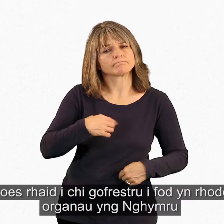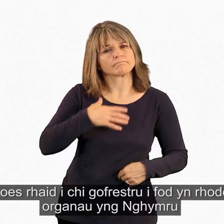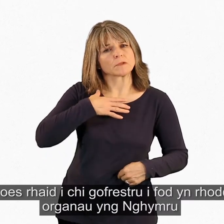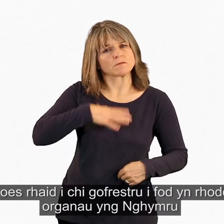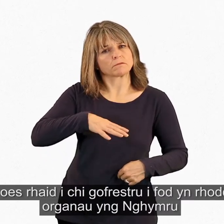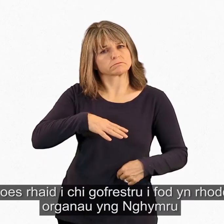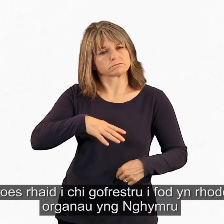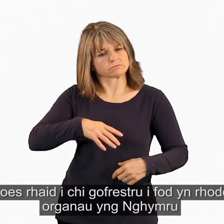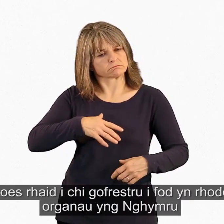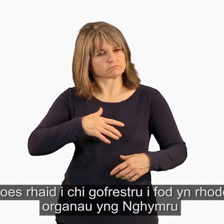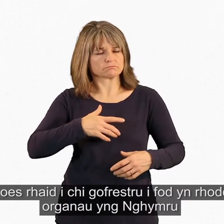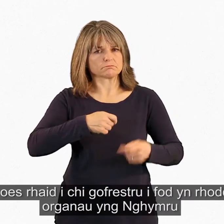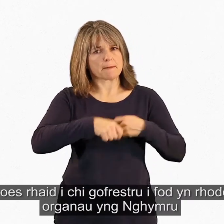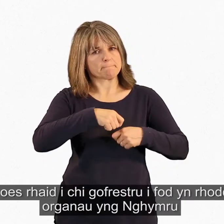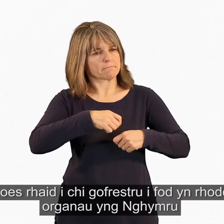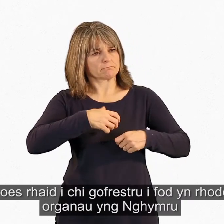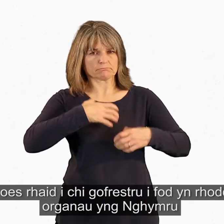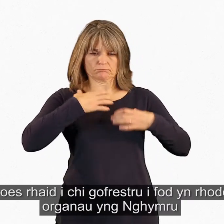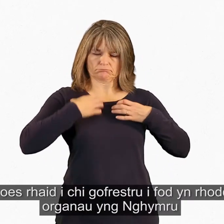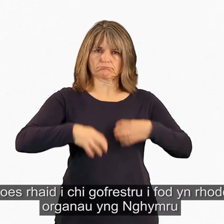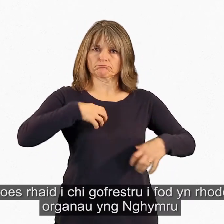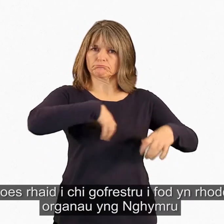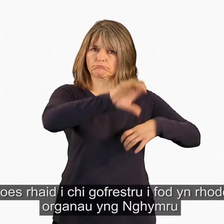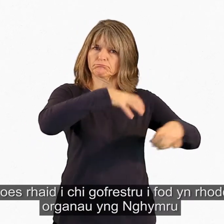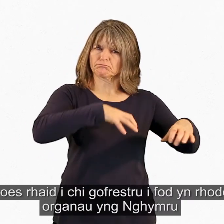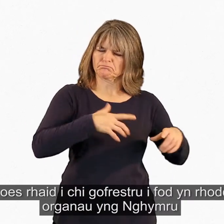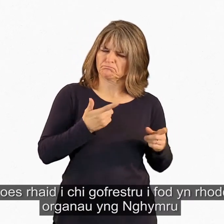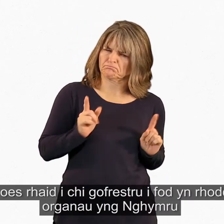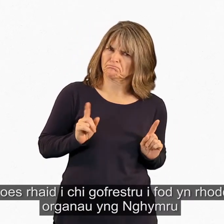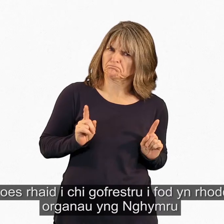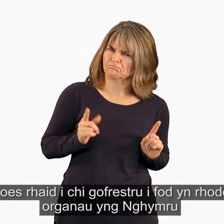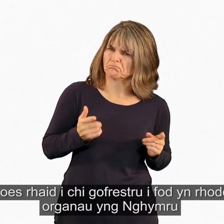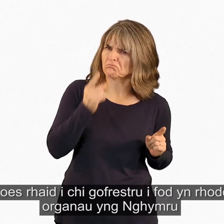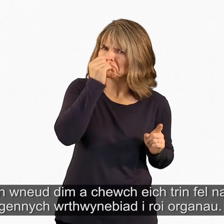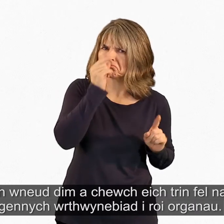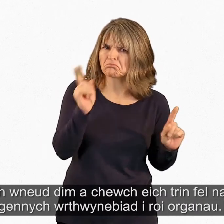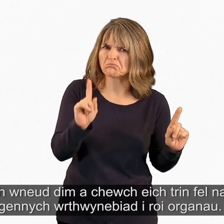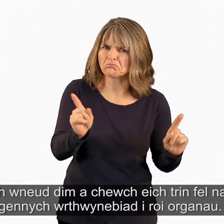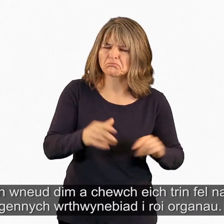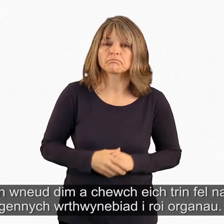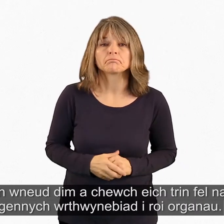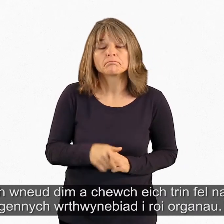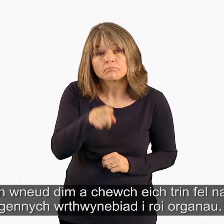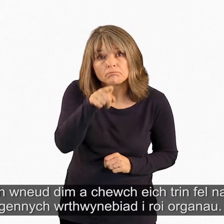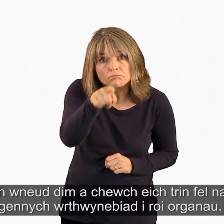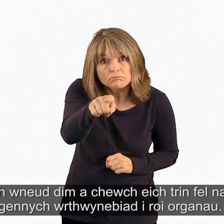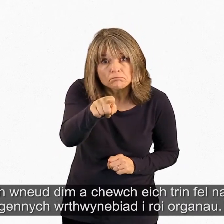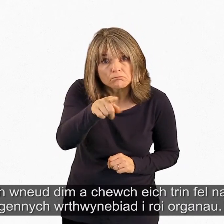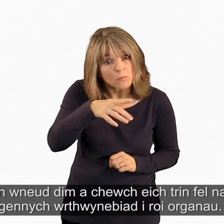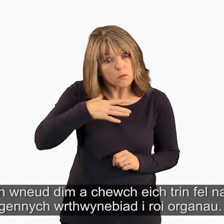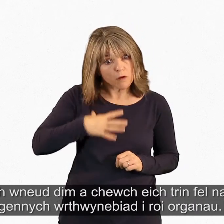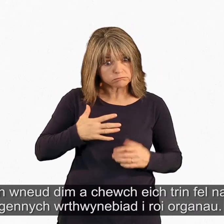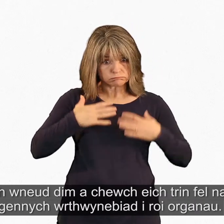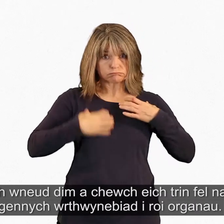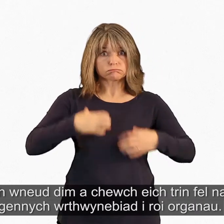Nid oes rhaid i chi gofrestru i fod yn rhoi'r organau yng Nghymru Gallwch wneud dim a chewch eich trin fel nad oes gennych